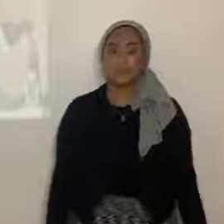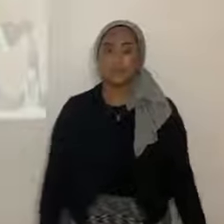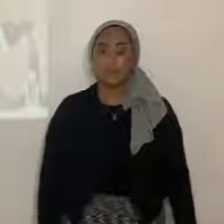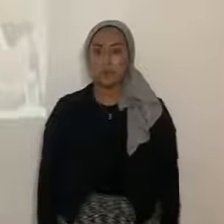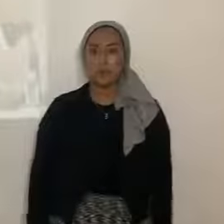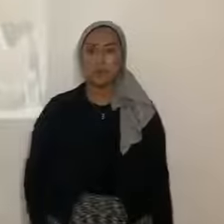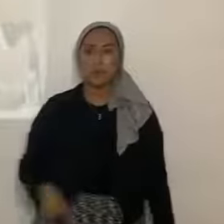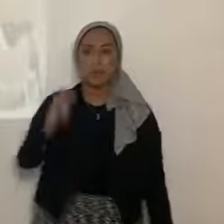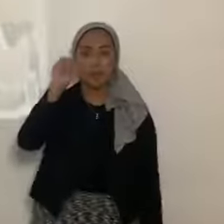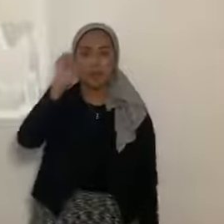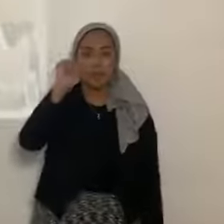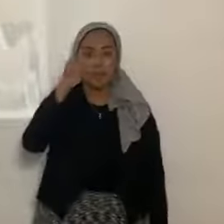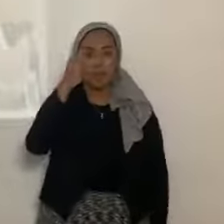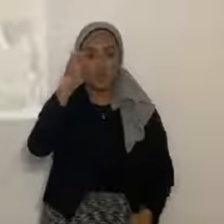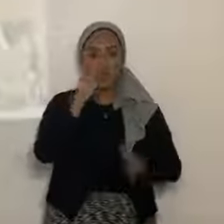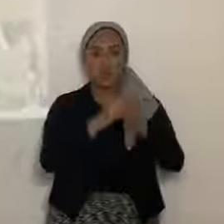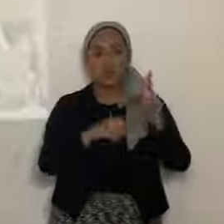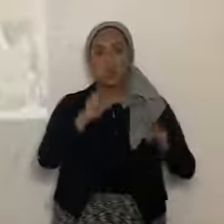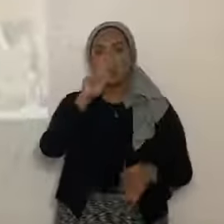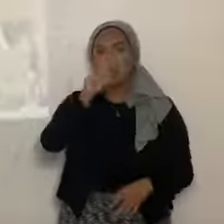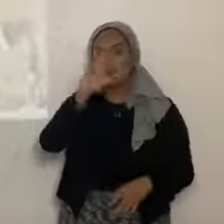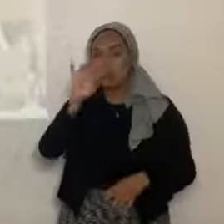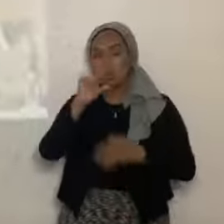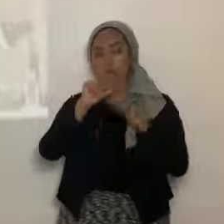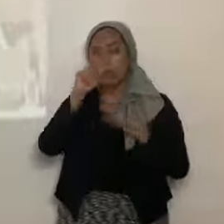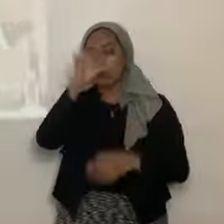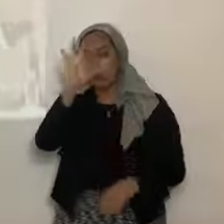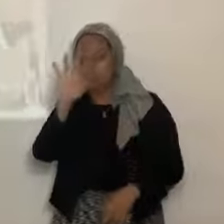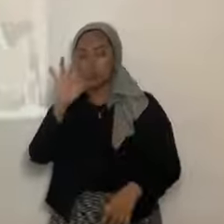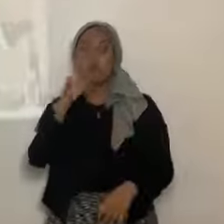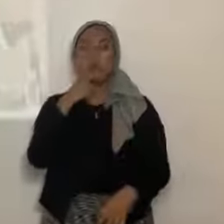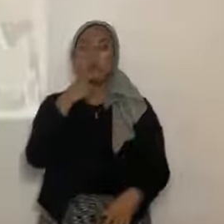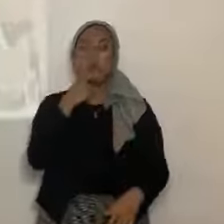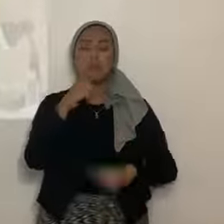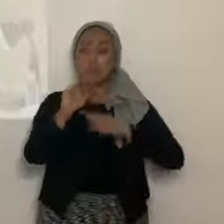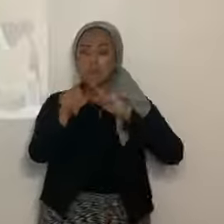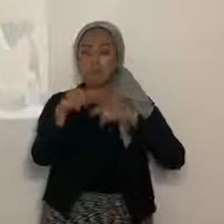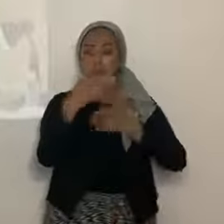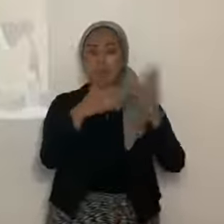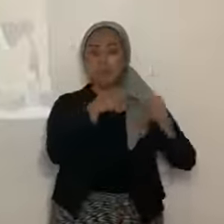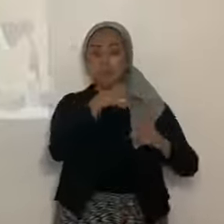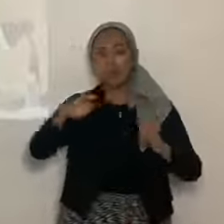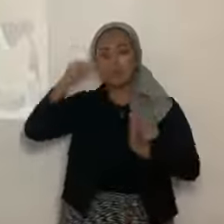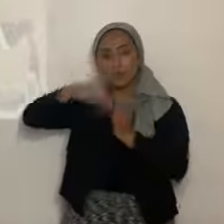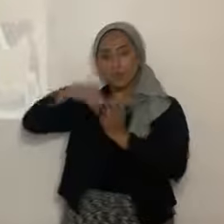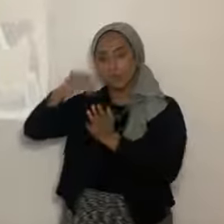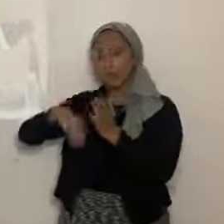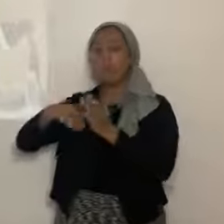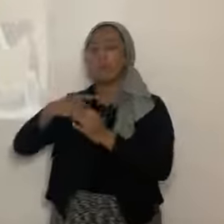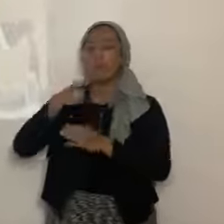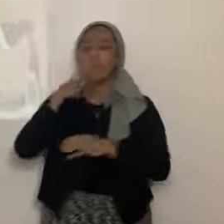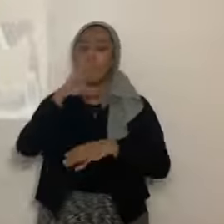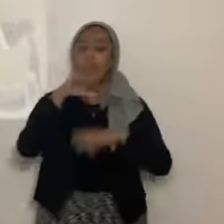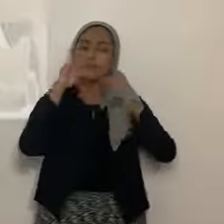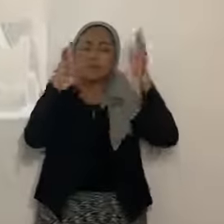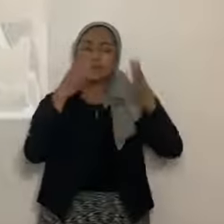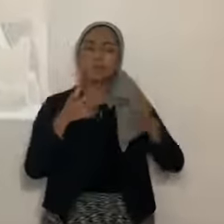Mateo 12, verso 38 y 39 dice: entonces respondieron algunos de los escribas y los fariseos diciendo: maestro, deseamos ver de ti